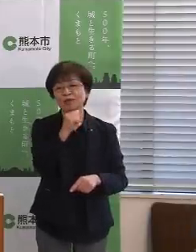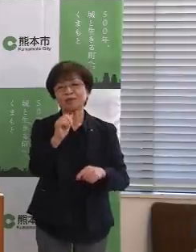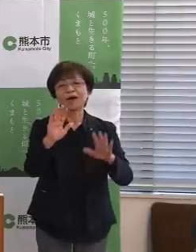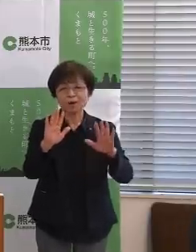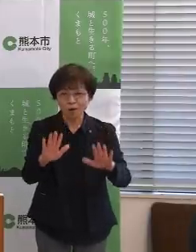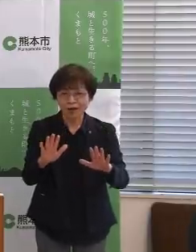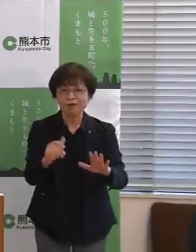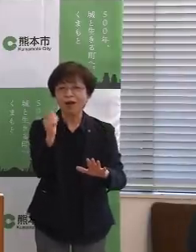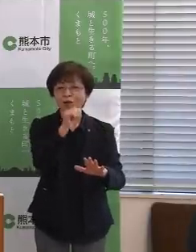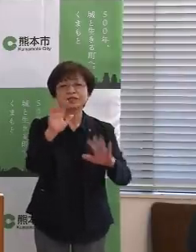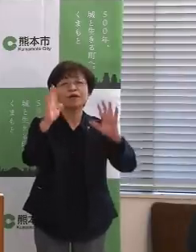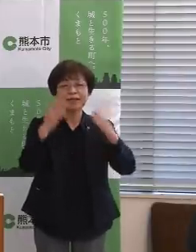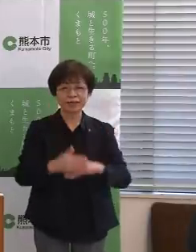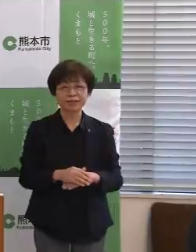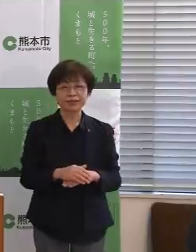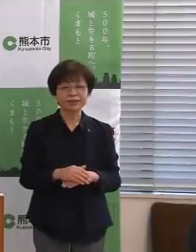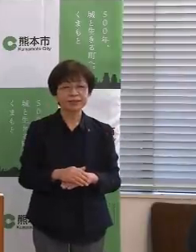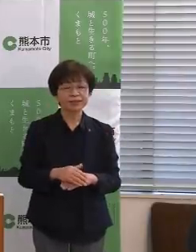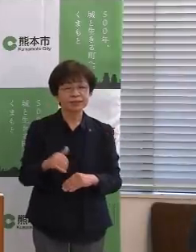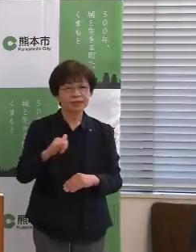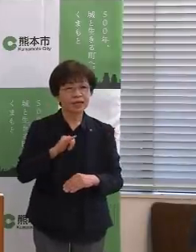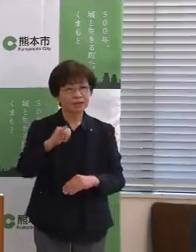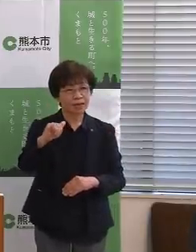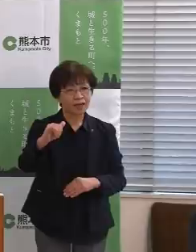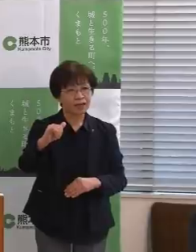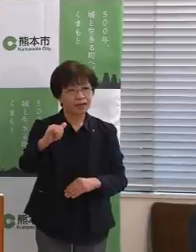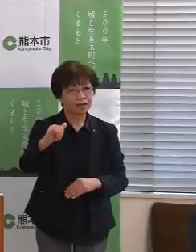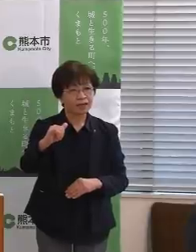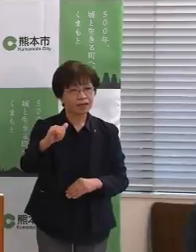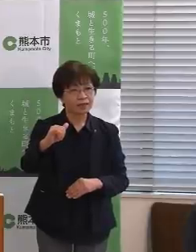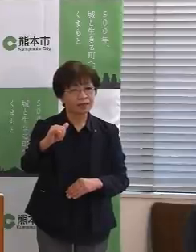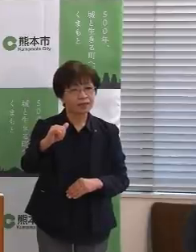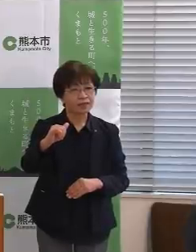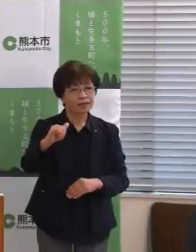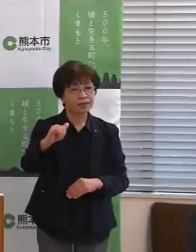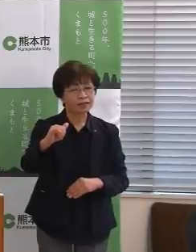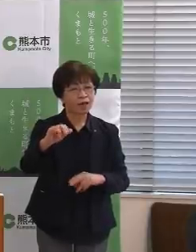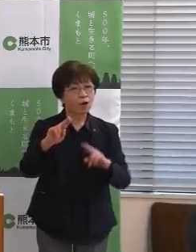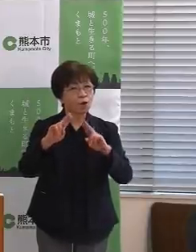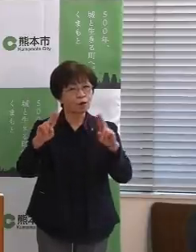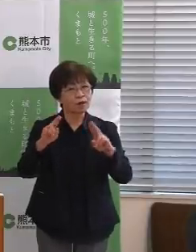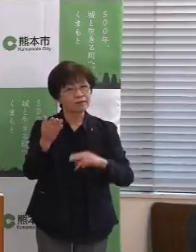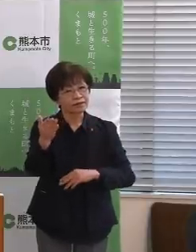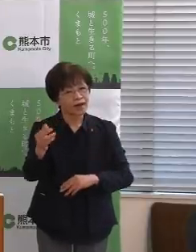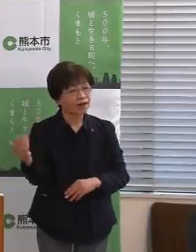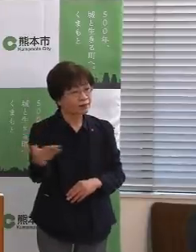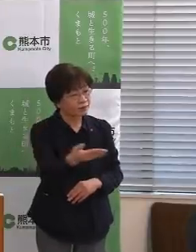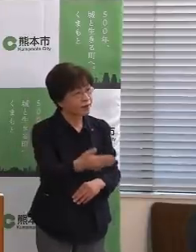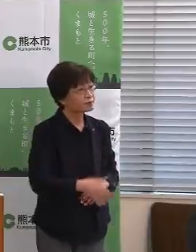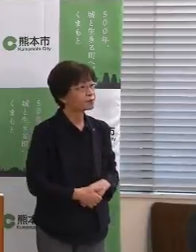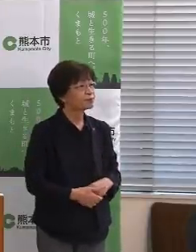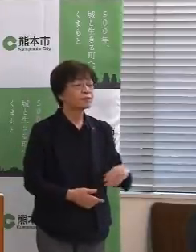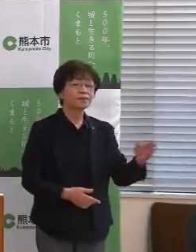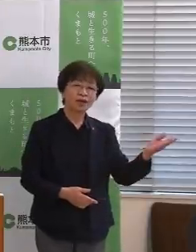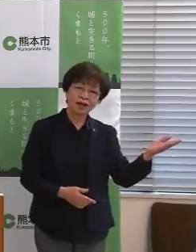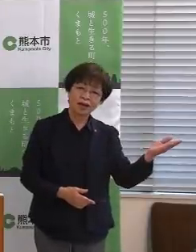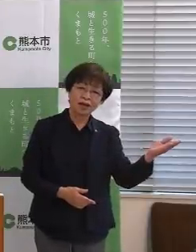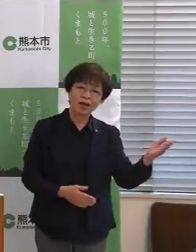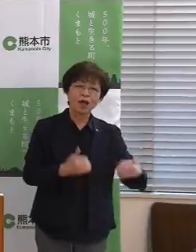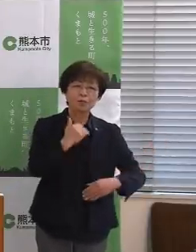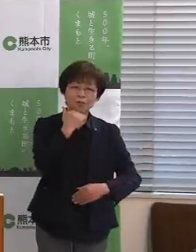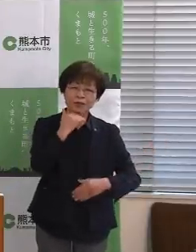し、 今回の、はい、 これ保留音というかお待ちください音が流れるんですかね、じゃあね、 保留はですね、すいません、そこは